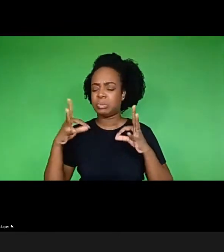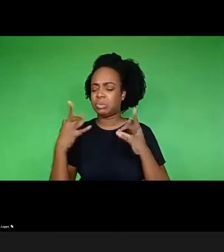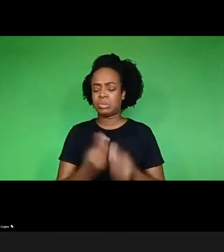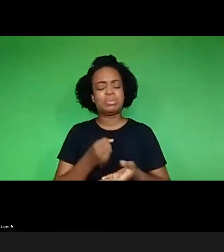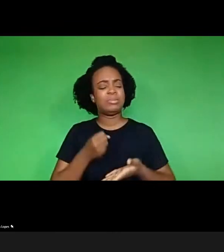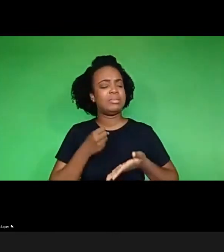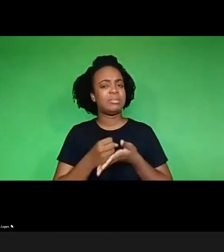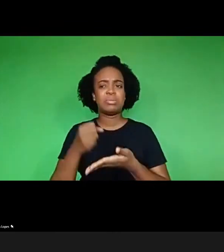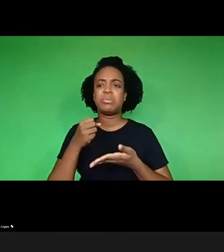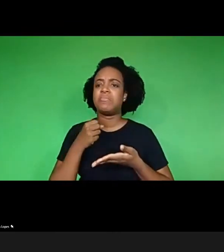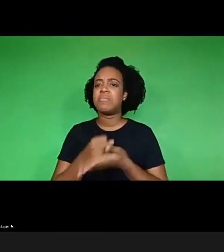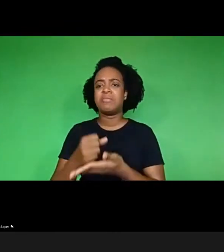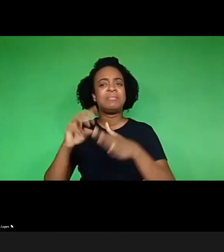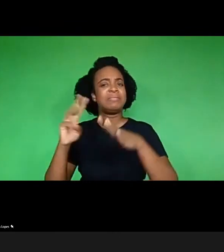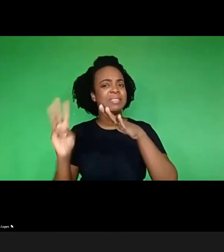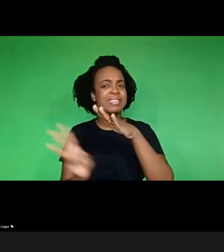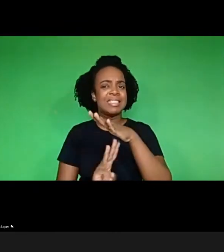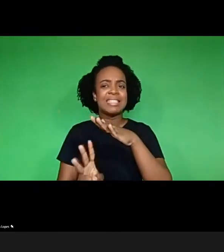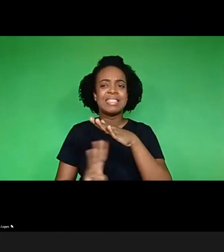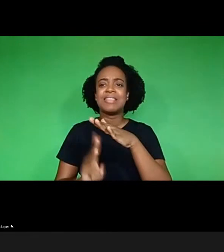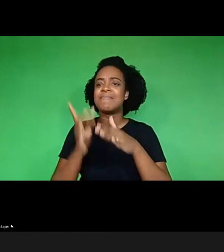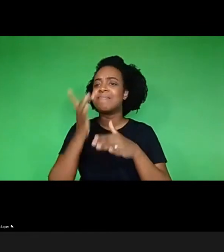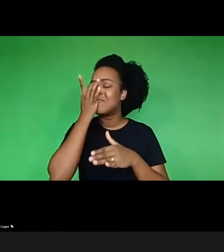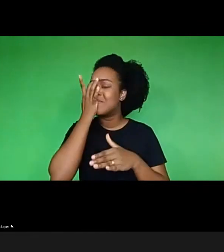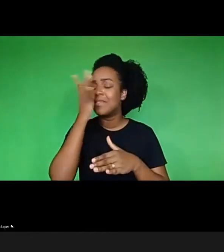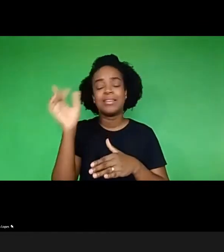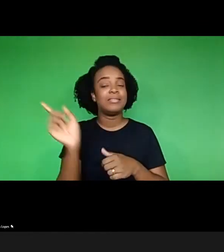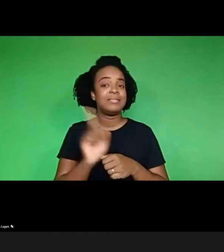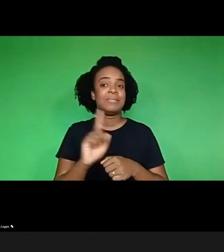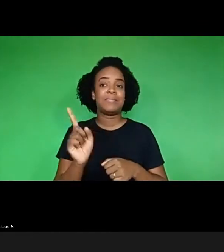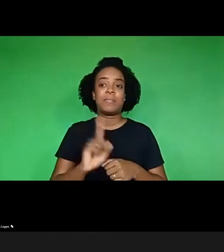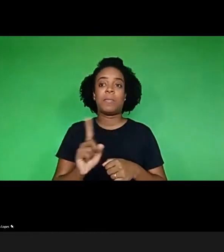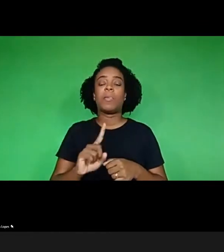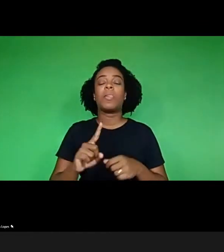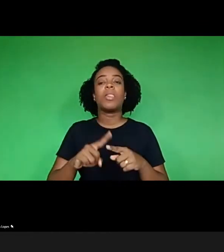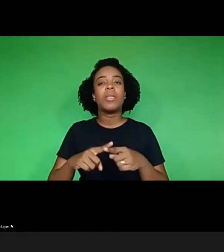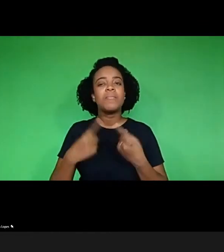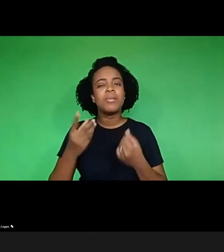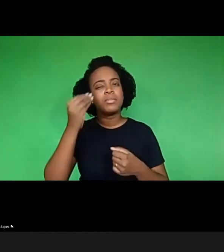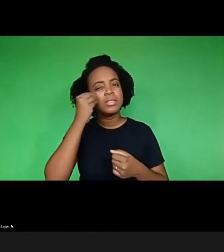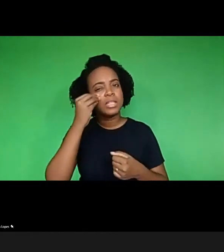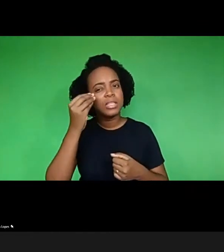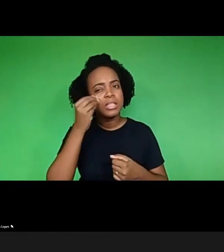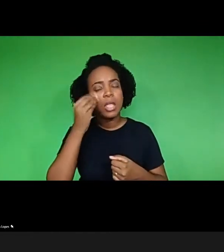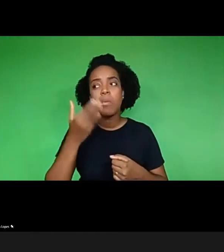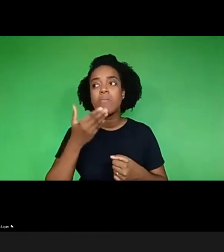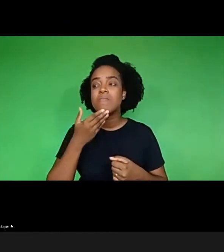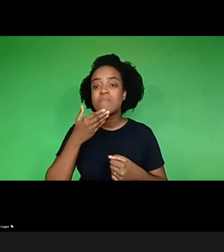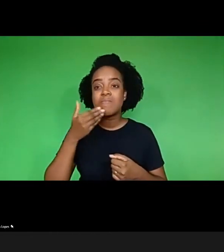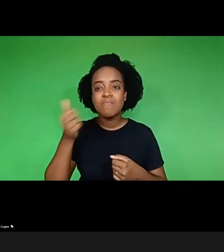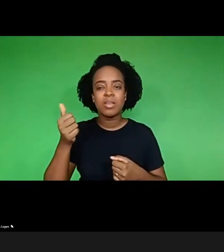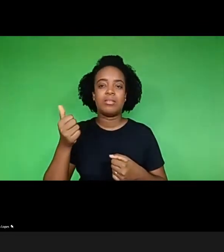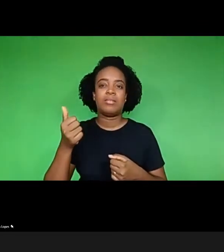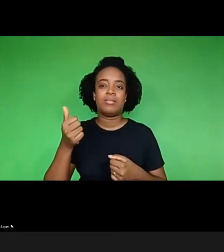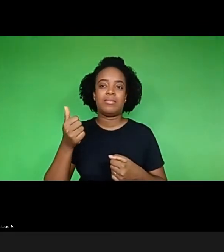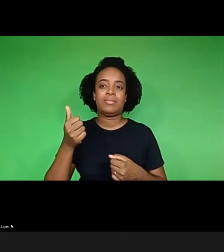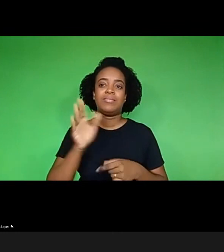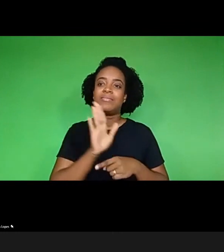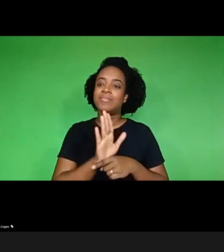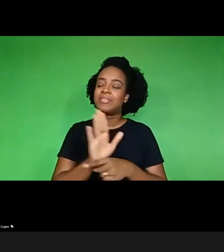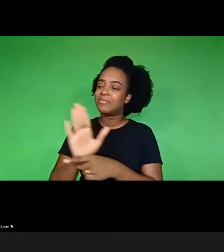para os terceirizados, mas a gente vai tentar fazer o melhor que for possível para vocês, tá